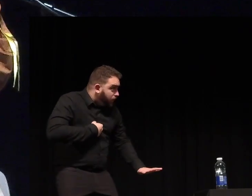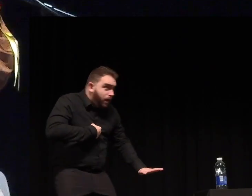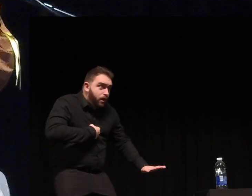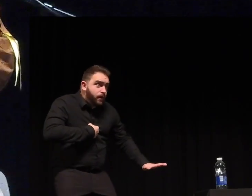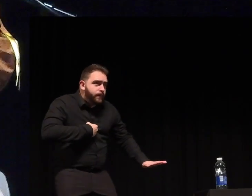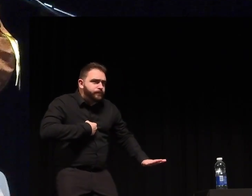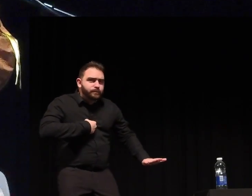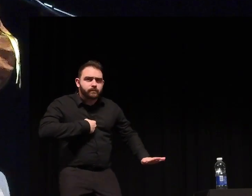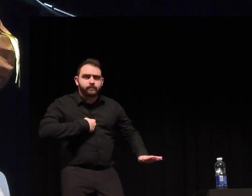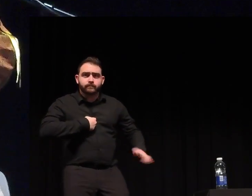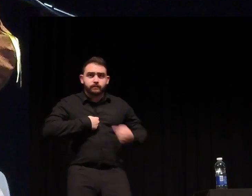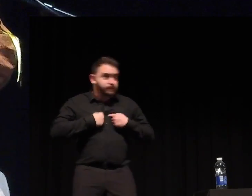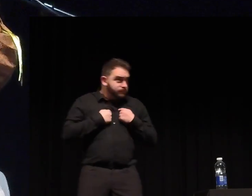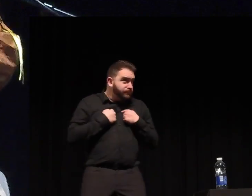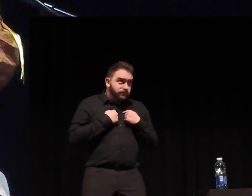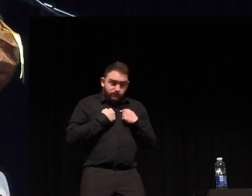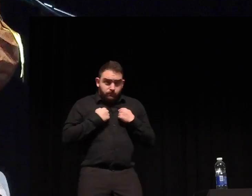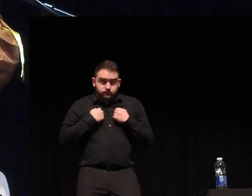je